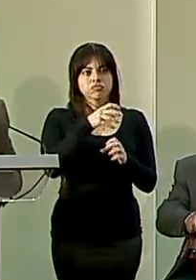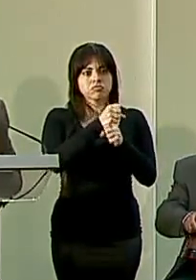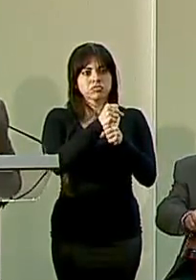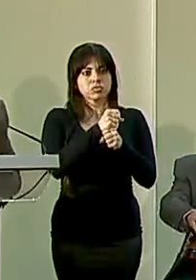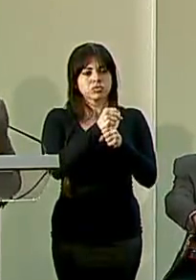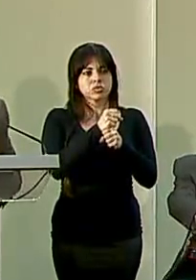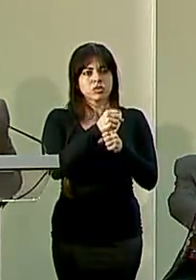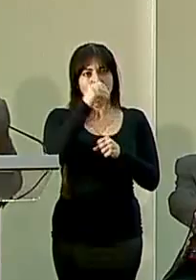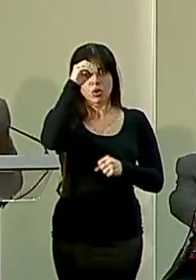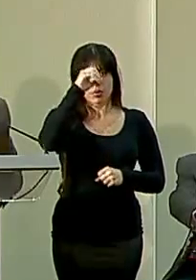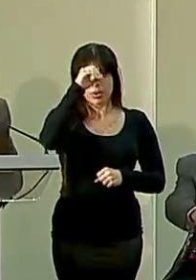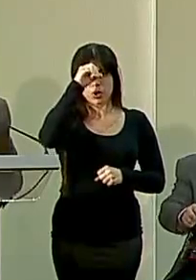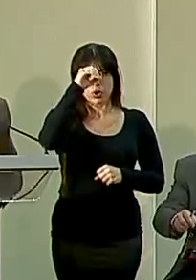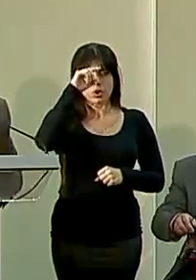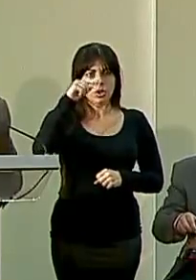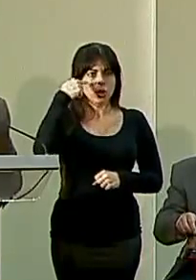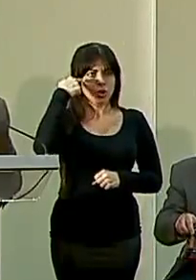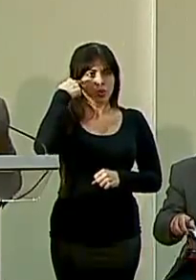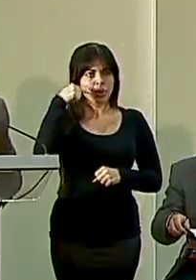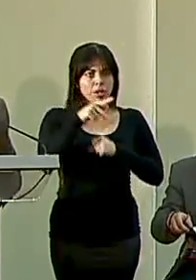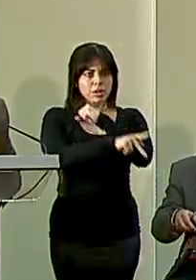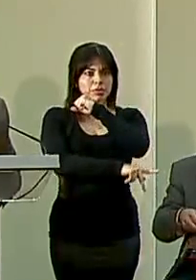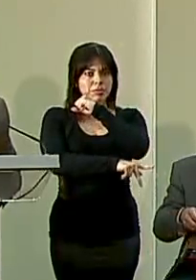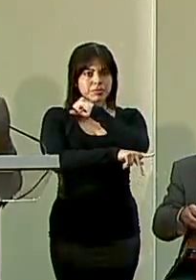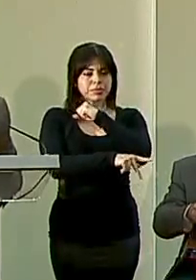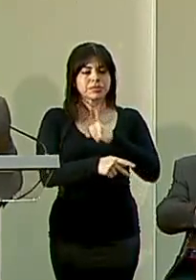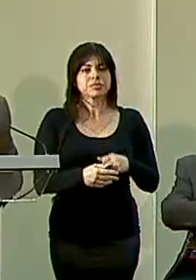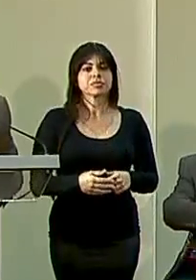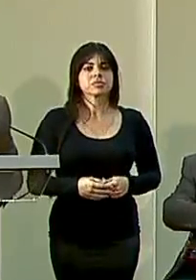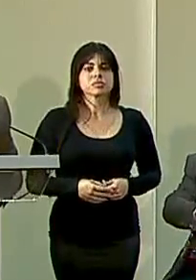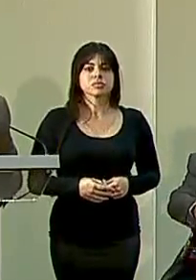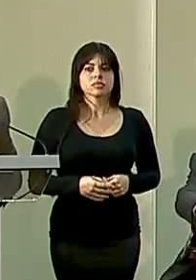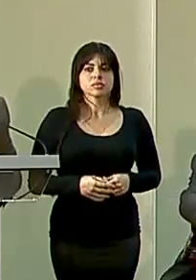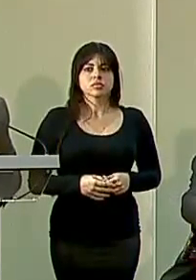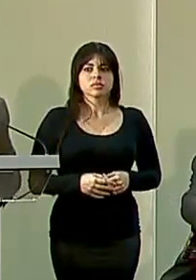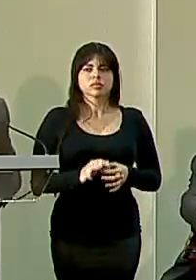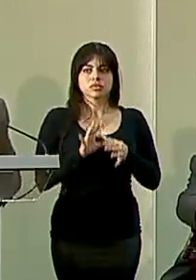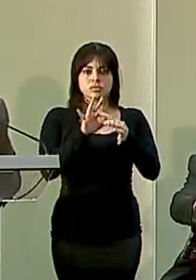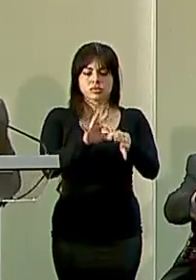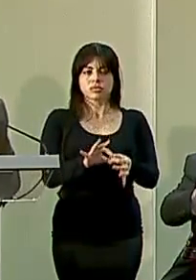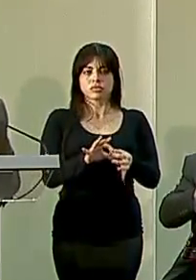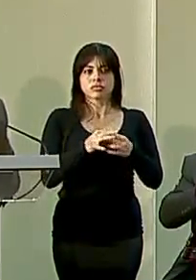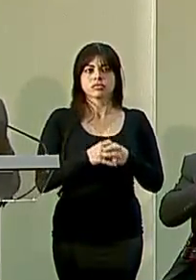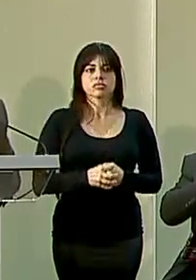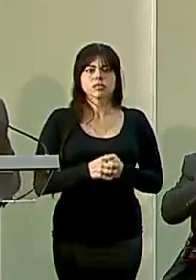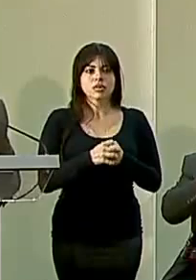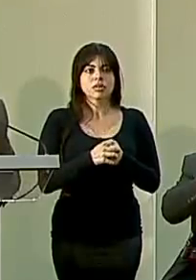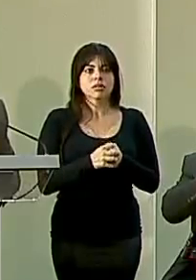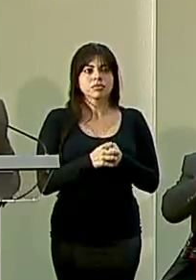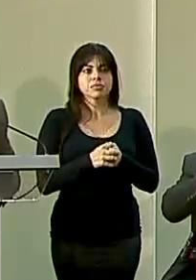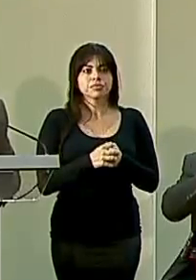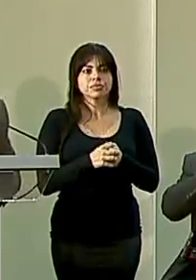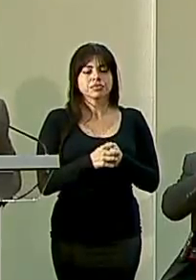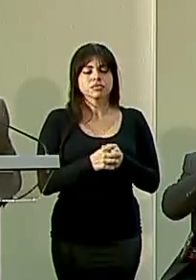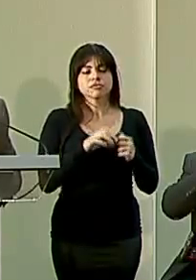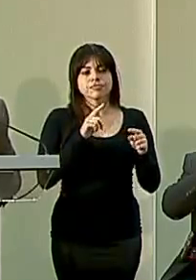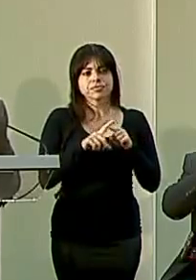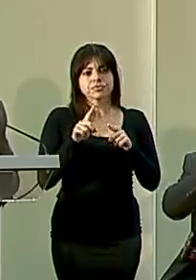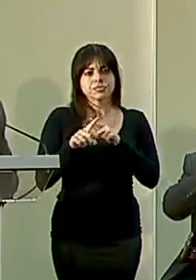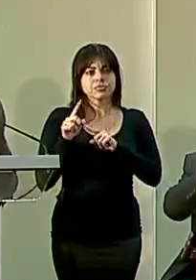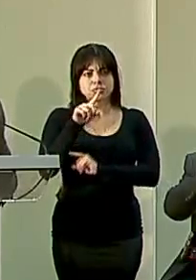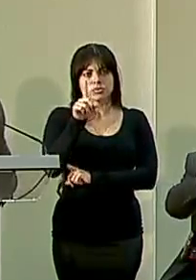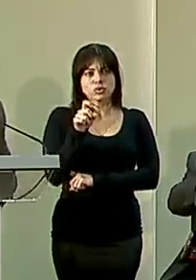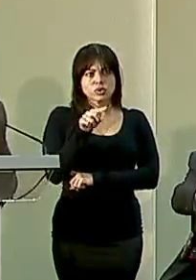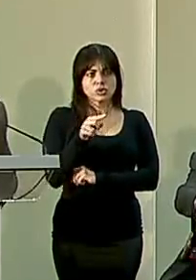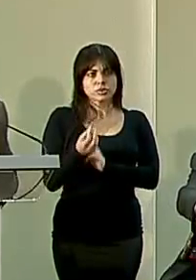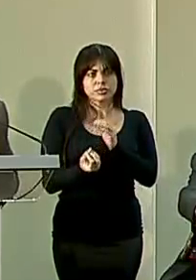la posición del Gobierno de la República con respecto a los cuestionamientos